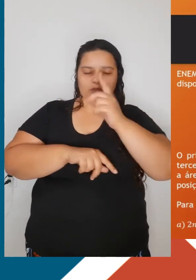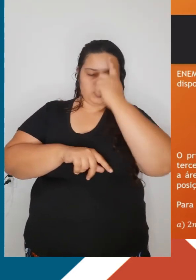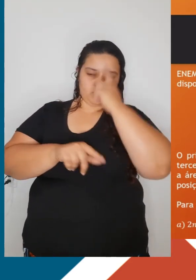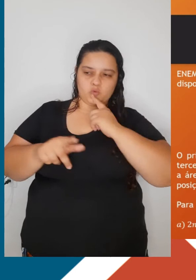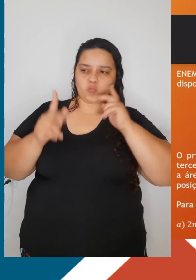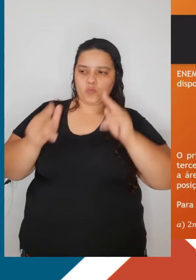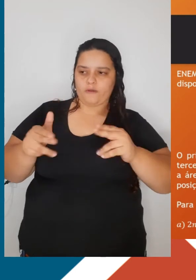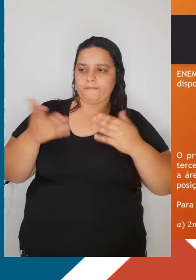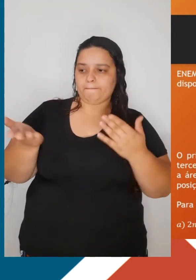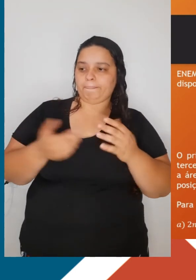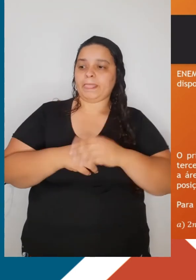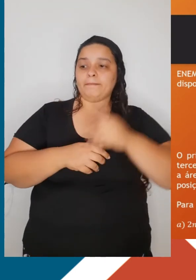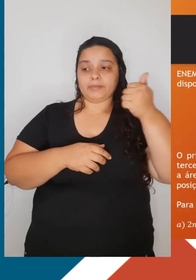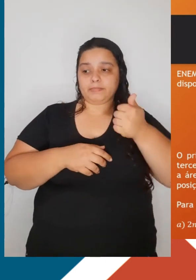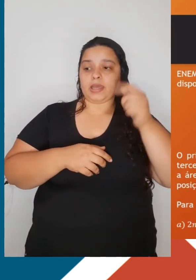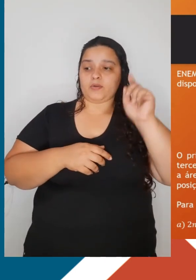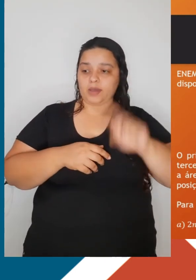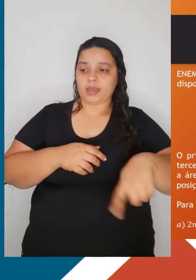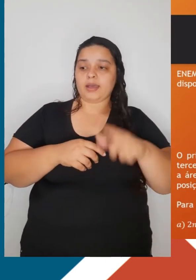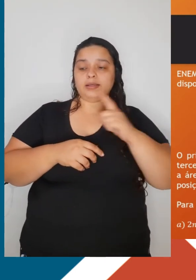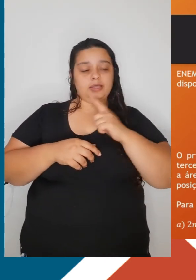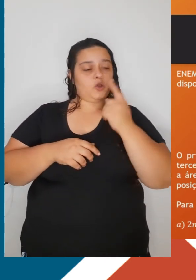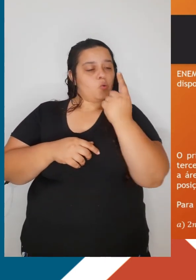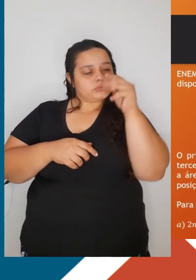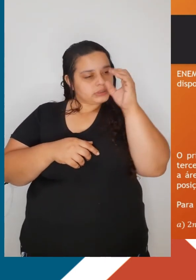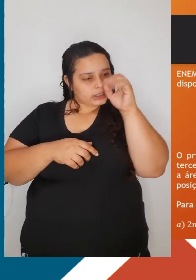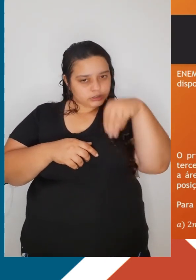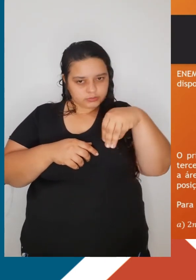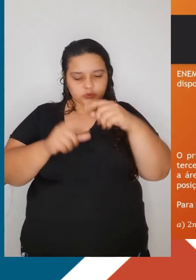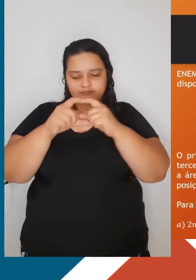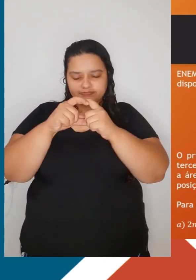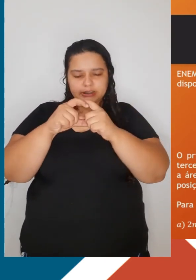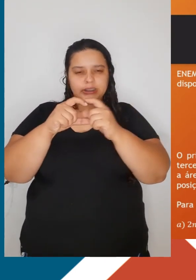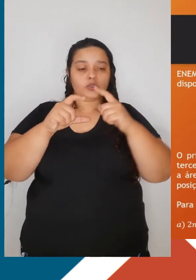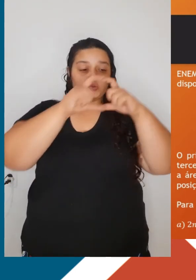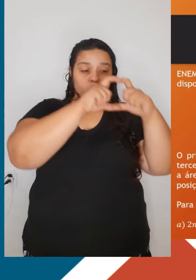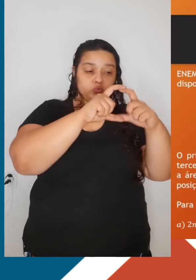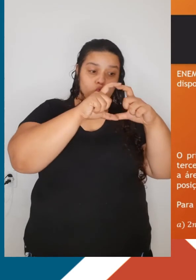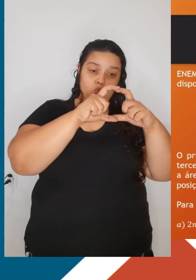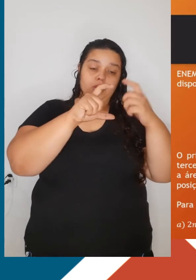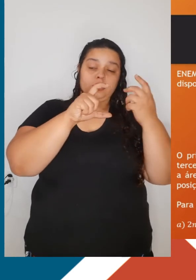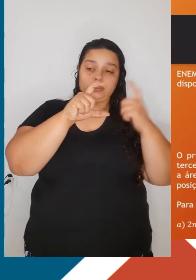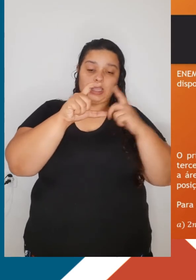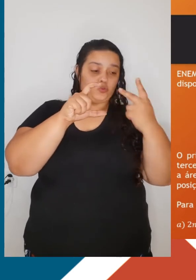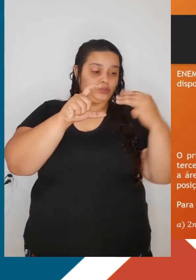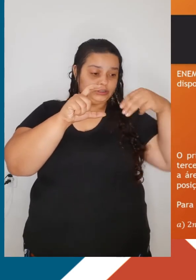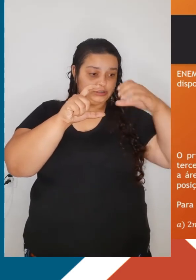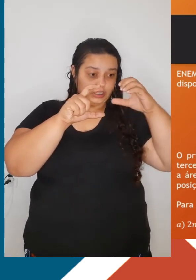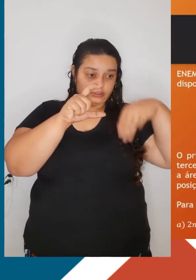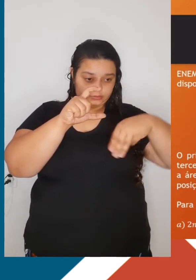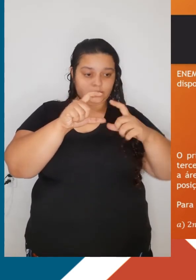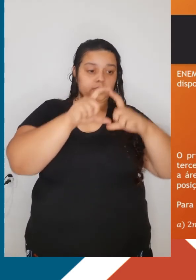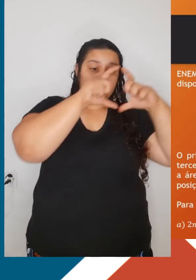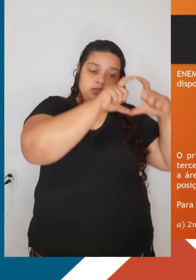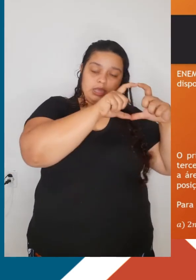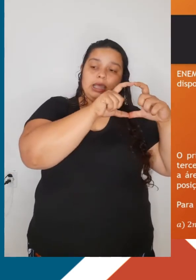mostra a figura. O primeiro quadrado da sequência tem lado medido 1 cm, o segundo quadrado tem lado medido 2